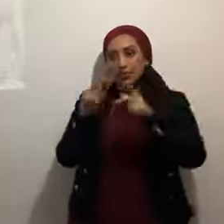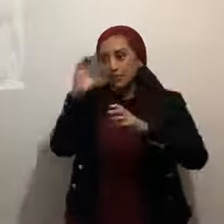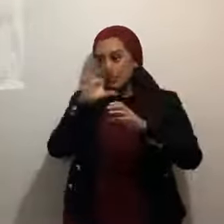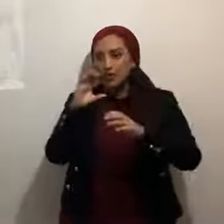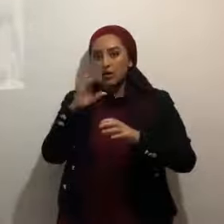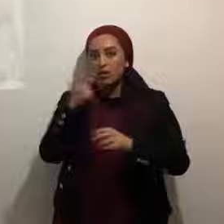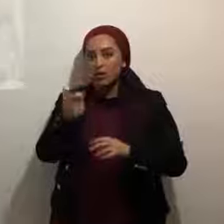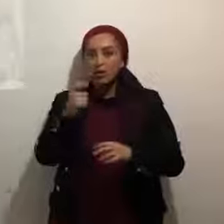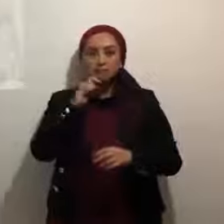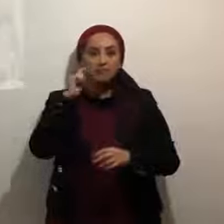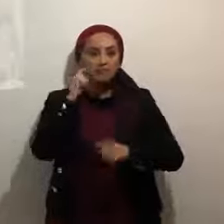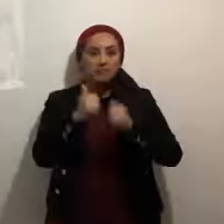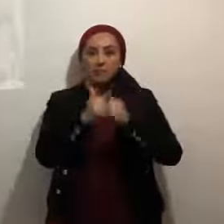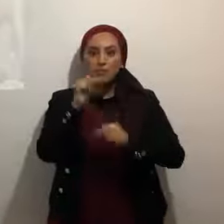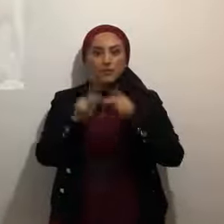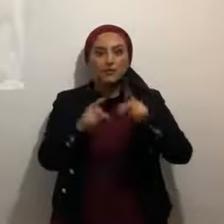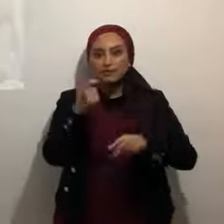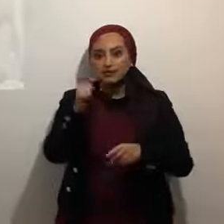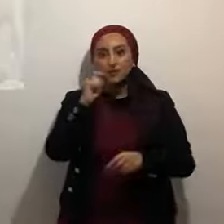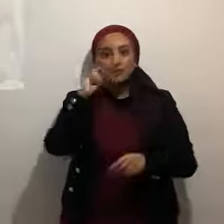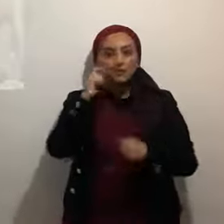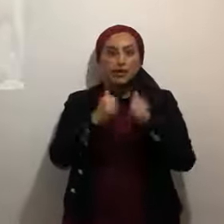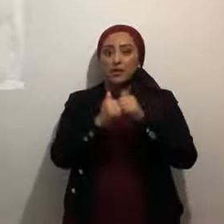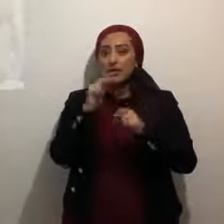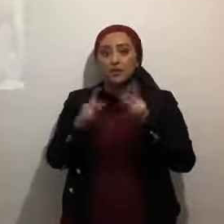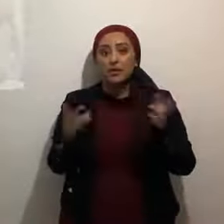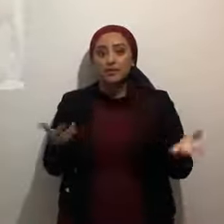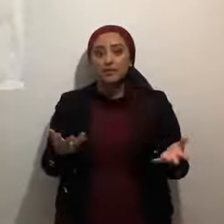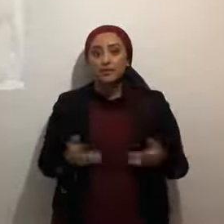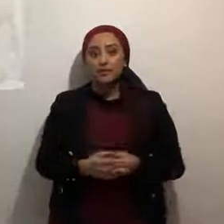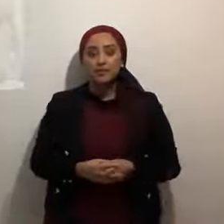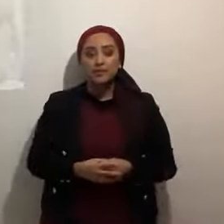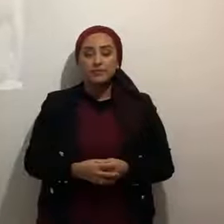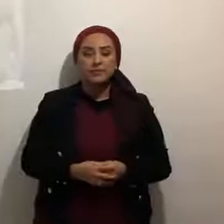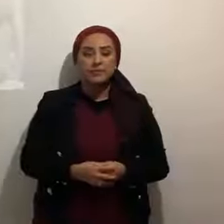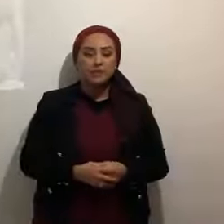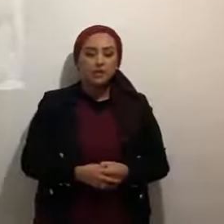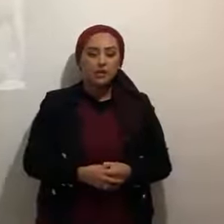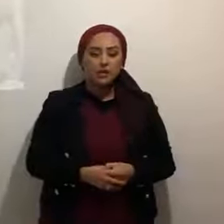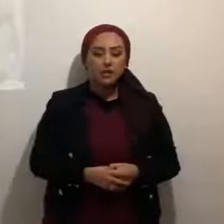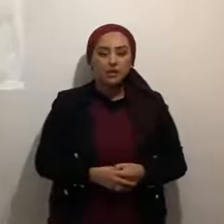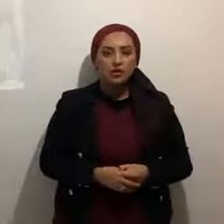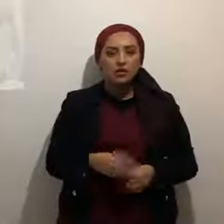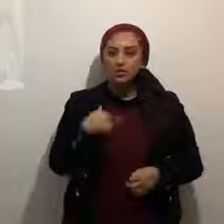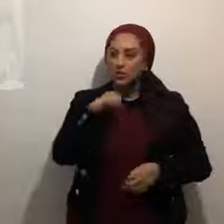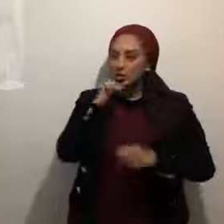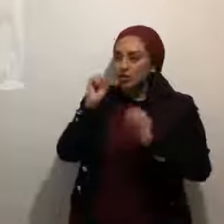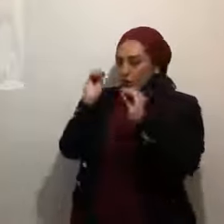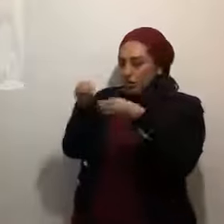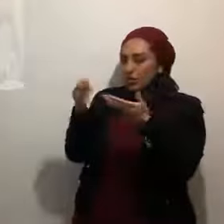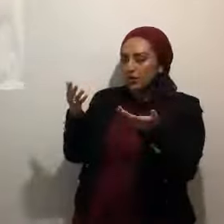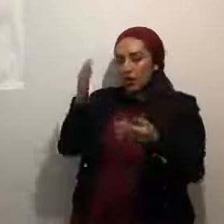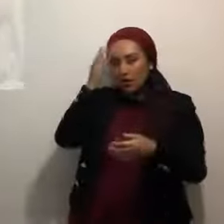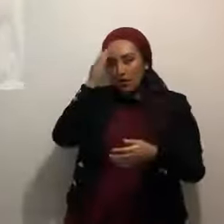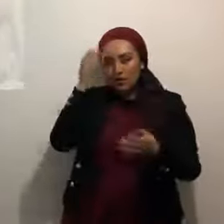pornografía. ¿Sí? O sea, eso es lo que busca la gente. Entonces, no se puso a propósito, porque sería, pero la mayoría